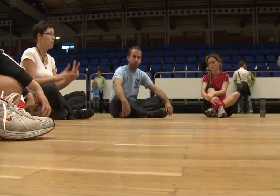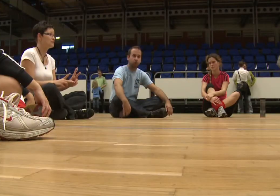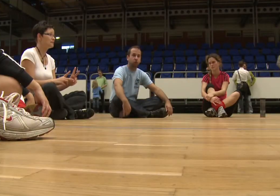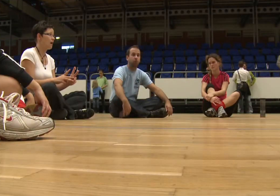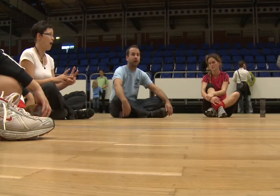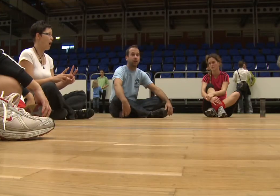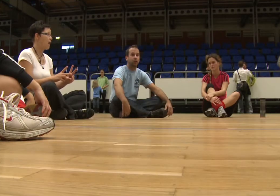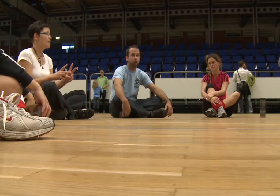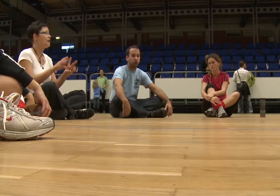Vedno žoga padla na čelo.